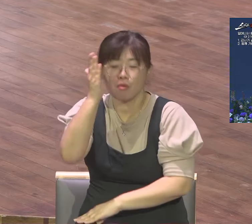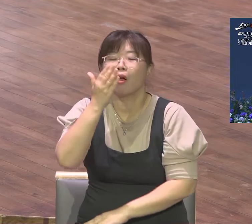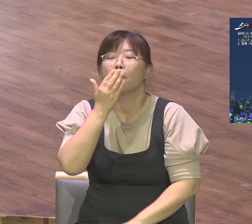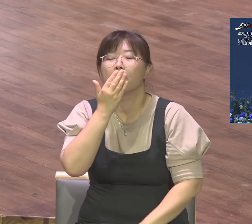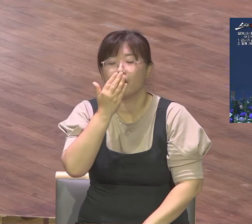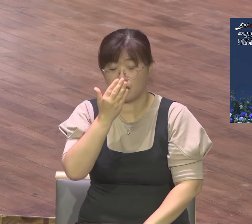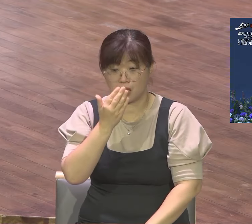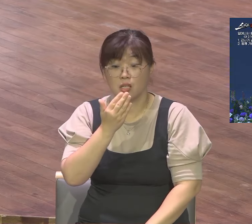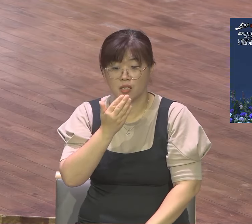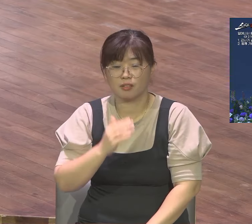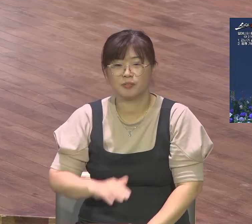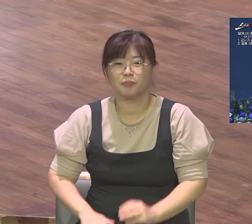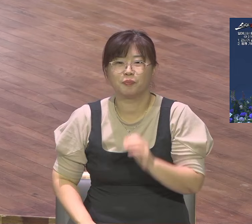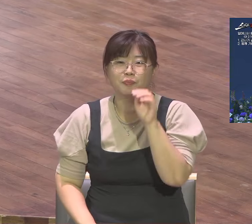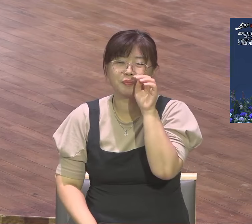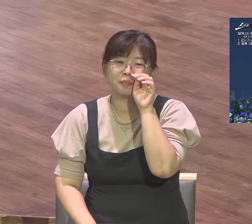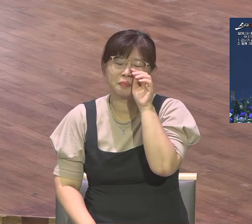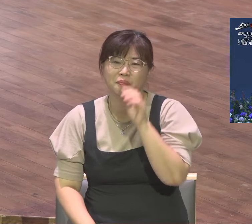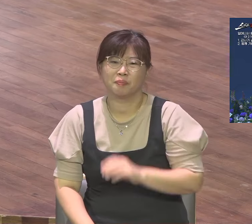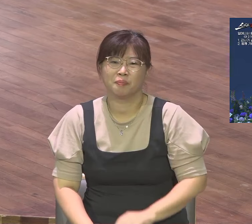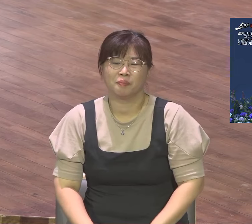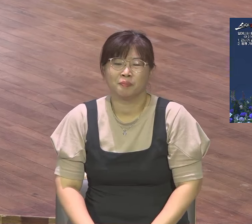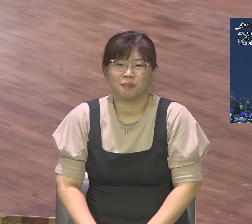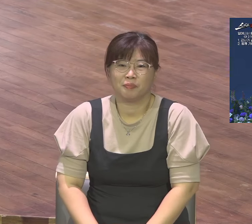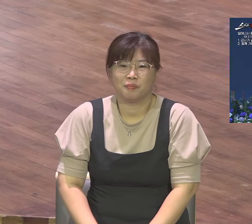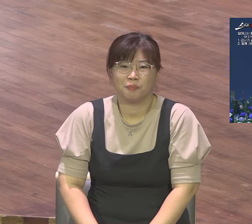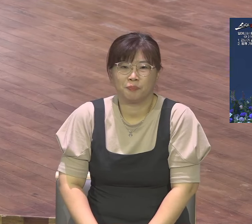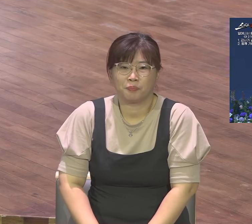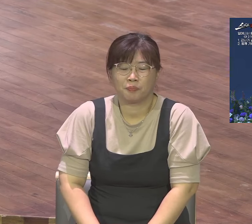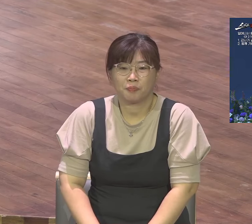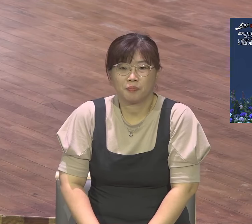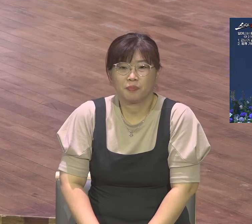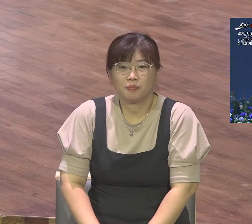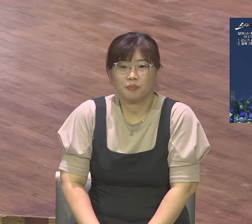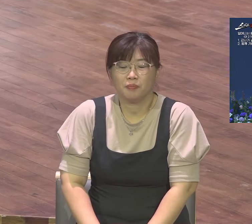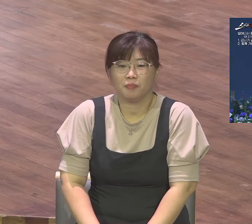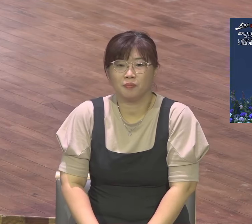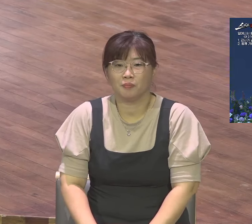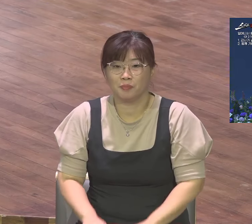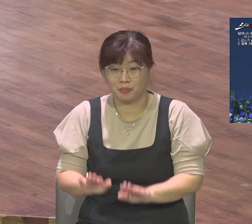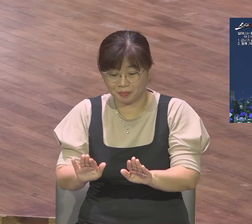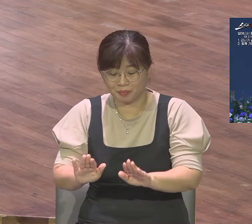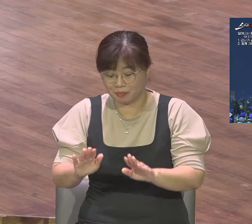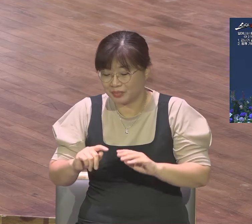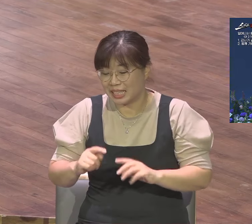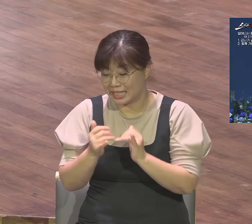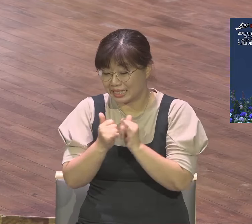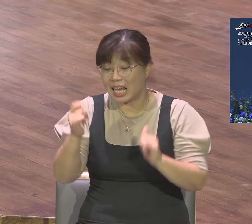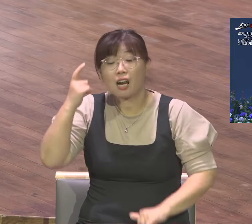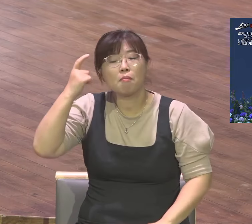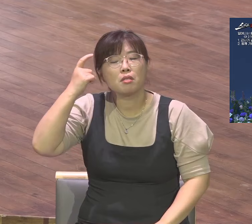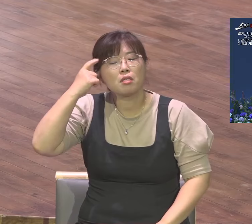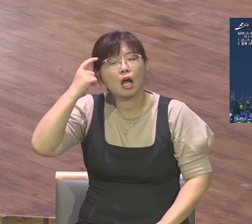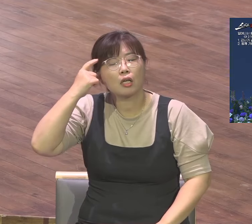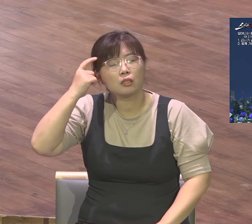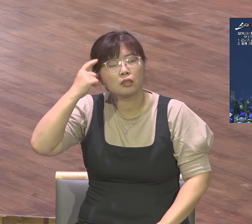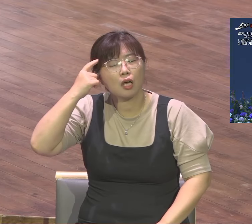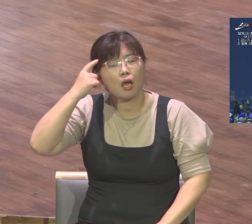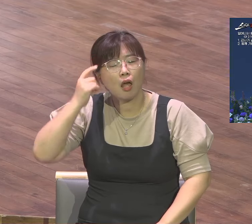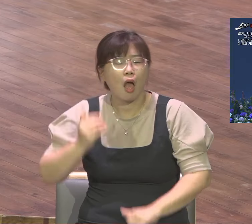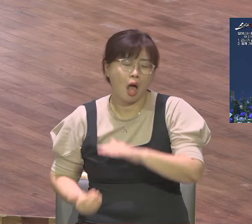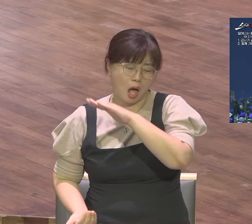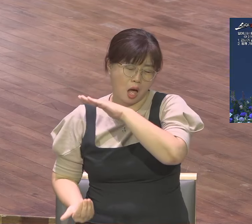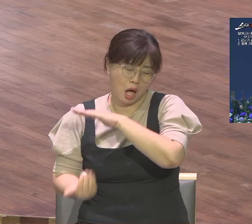같습니까? 시간 지나 보세요. 100% 맞는 줄 알았던 게 틀린 거라고. 그게 함부로 말하면 안